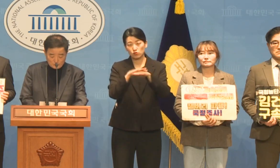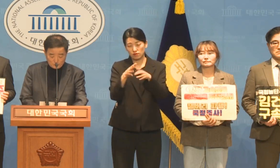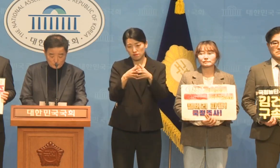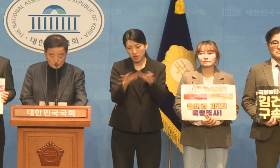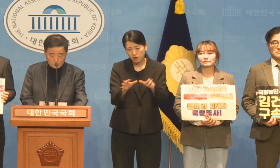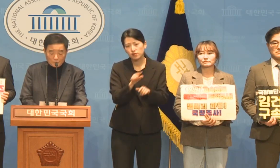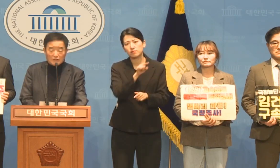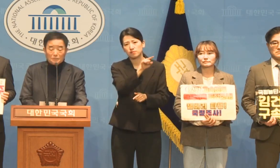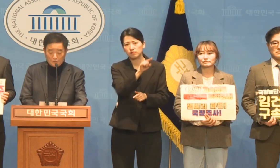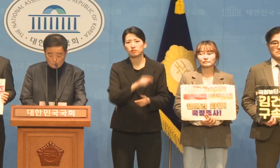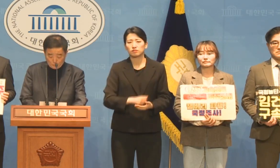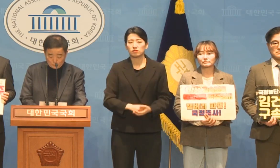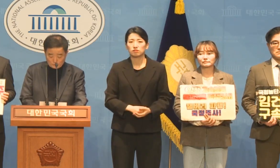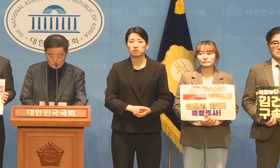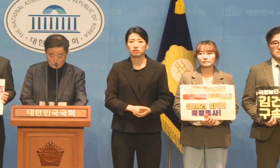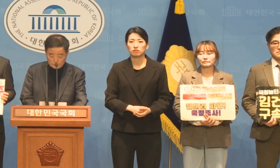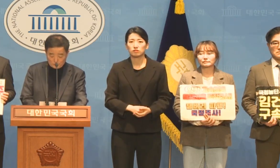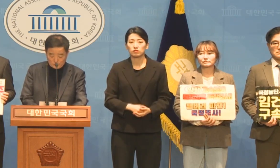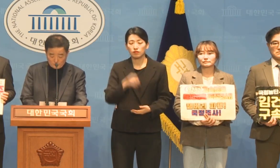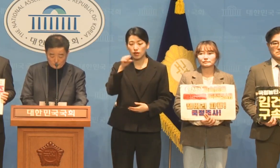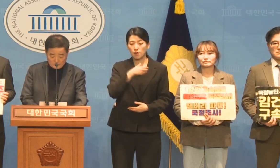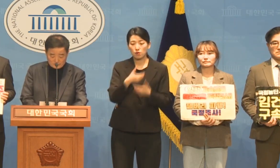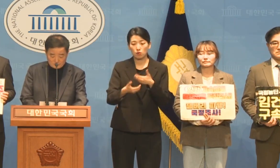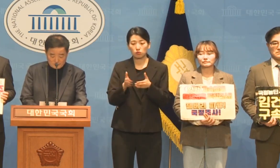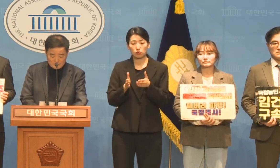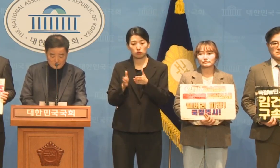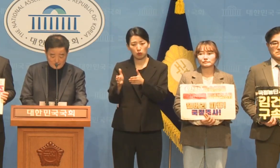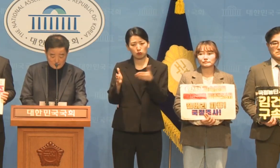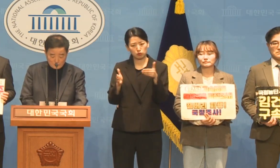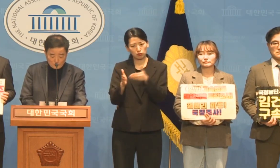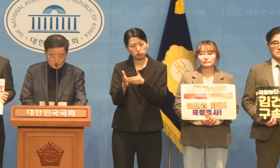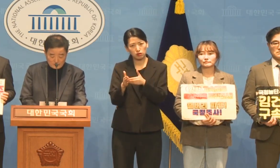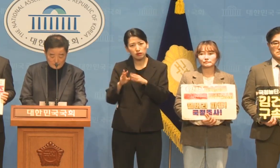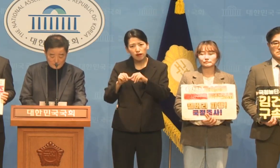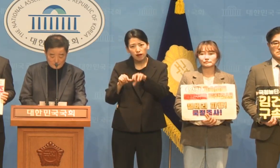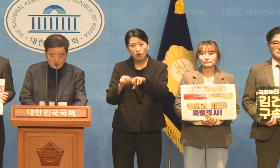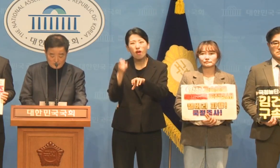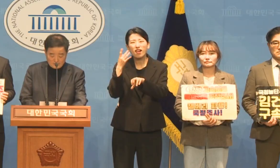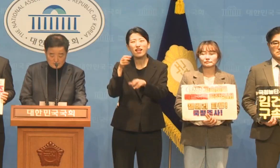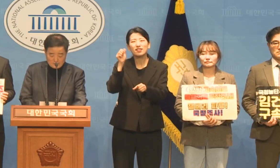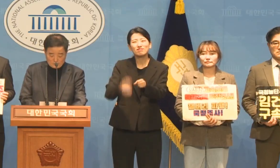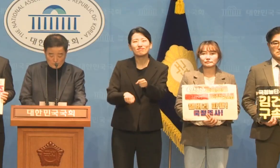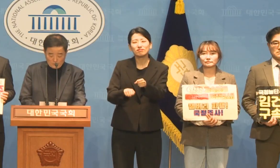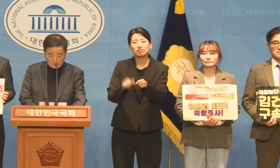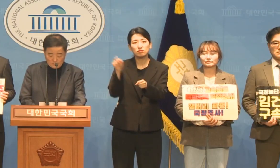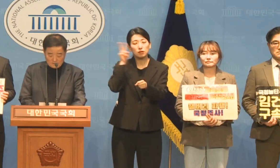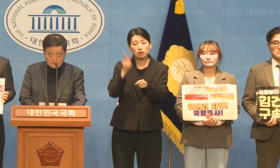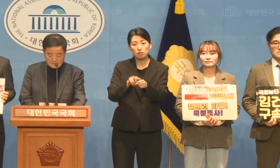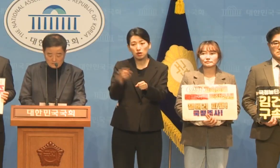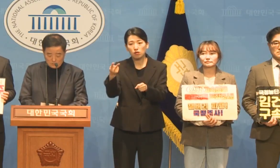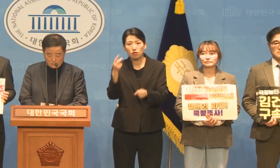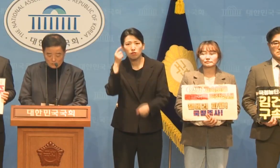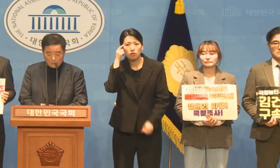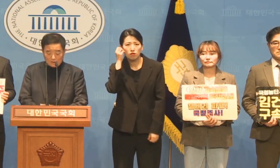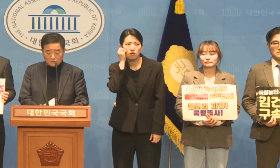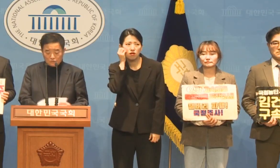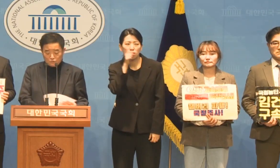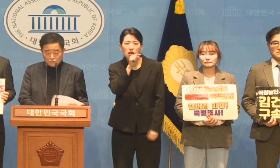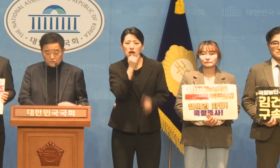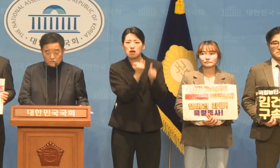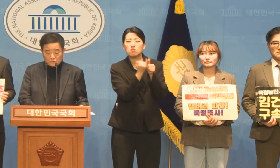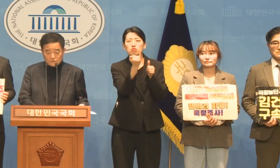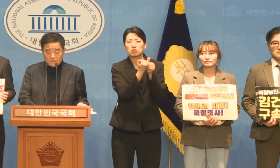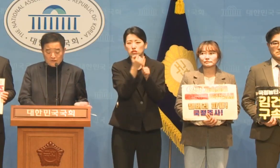저희들은 윤석열 후보의 양평 공공지구 의혹을 처음으로 제기했습니다. 의혹을 제기하며 권력을 사적으로